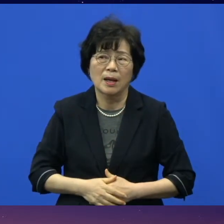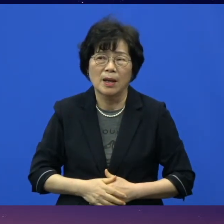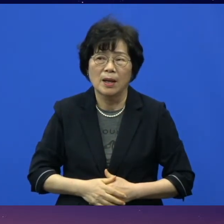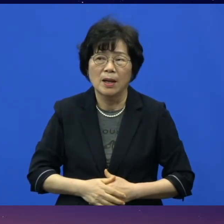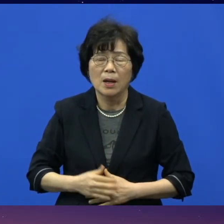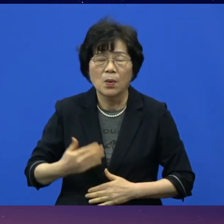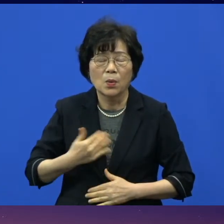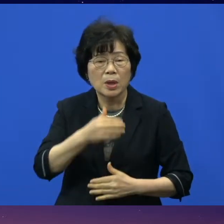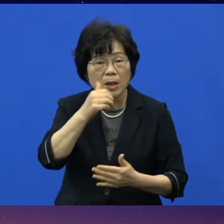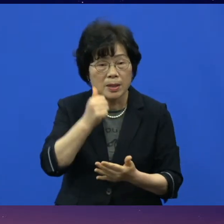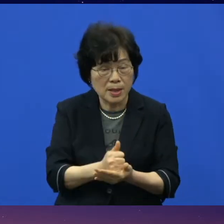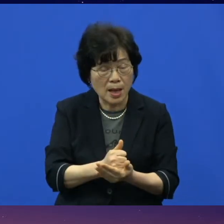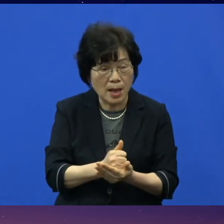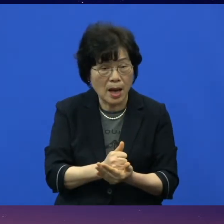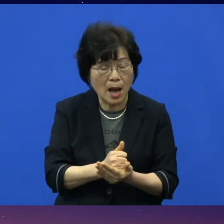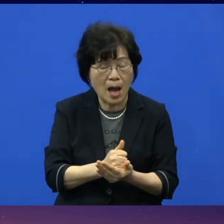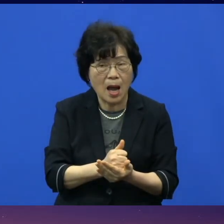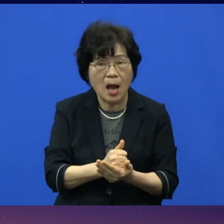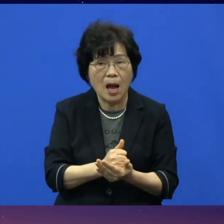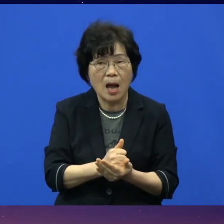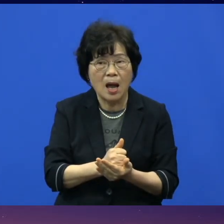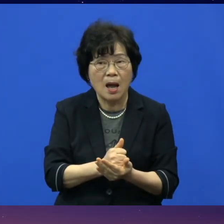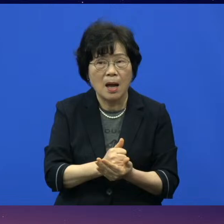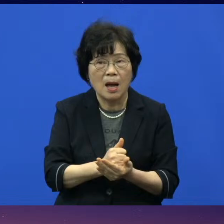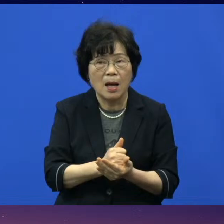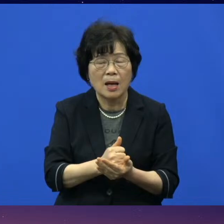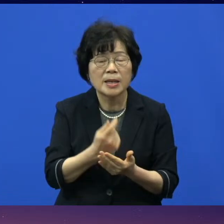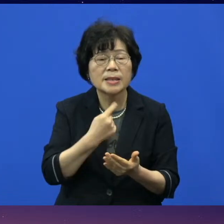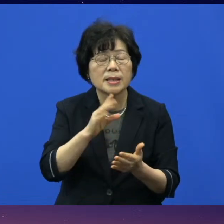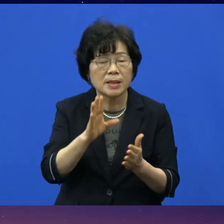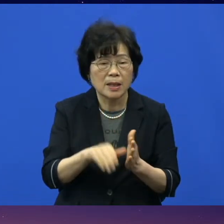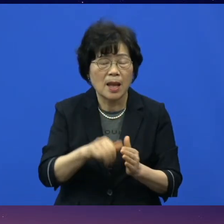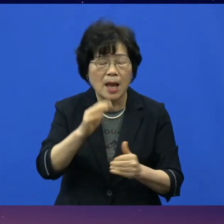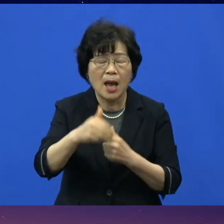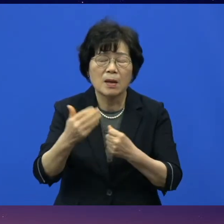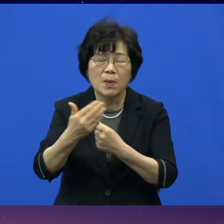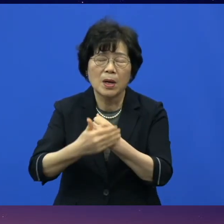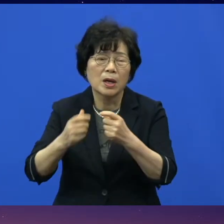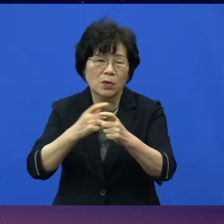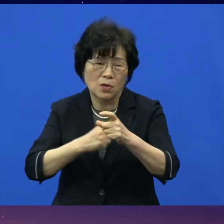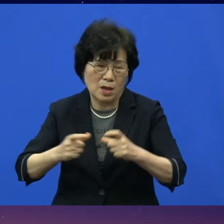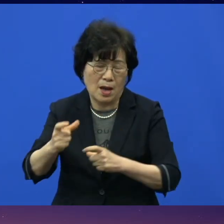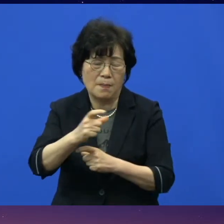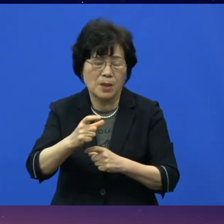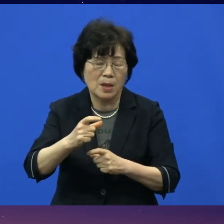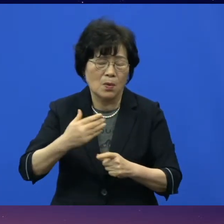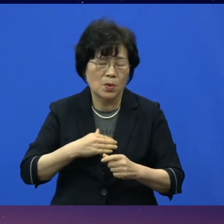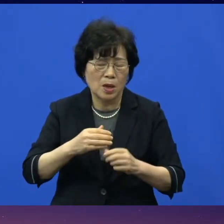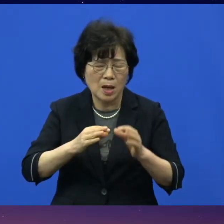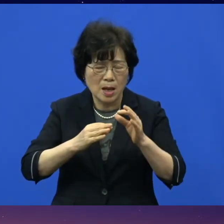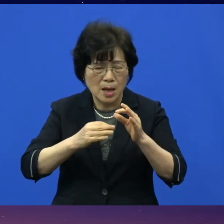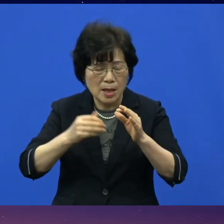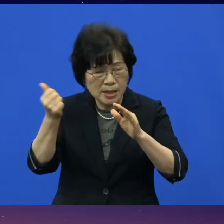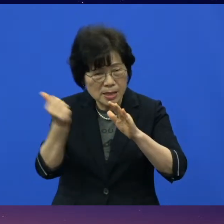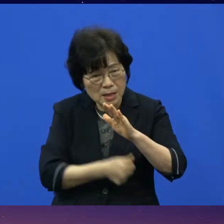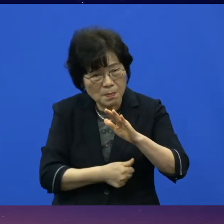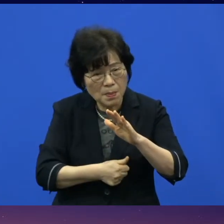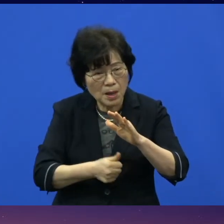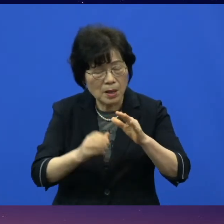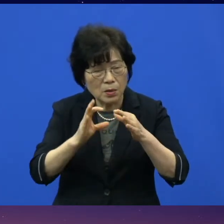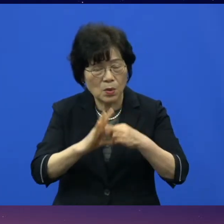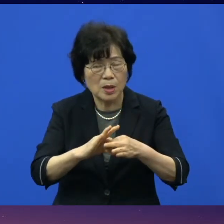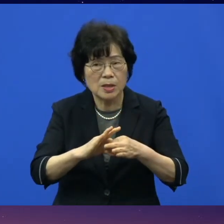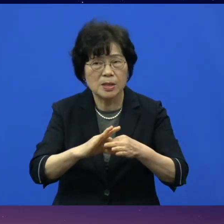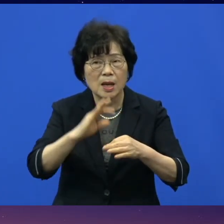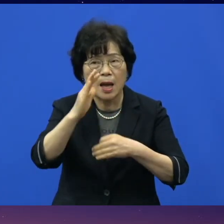여러분 우리의 죄가 드러날수록 하나님의 은혜가 더 부각되는 것입니다. 우리의 실패로 하나님의 사랑이 더 빛이 나잖아요. 하나님의 은혜가